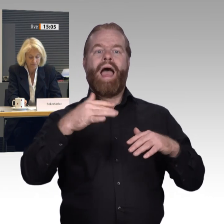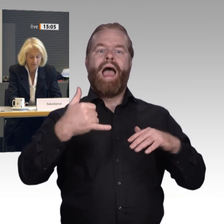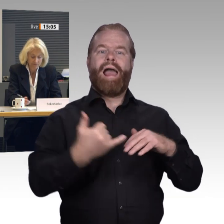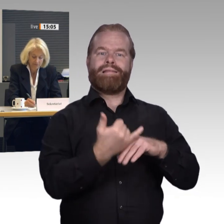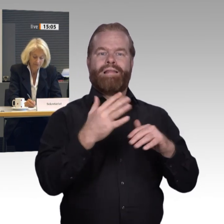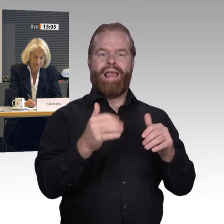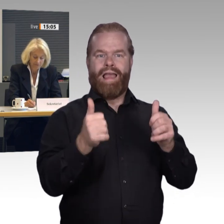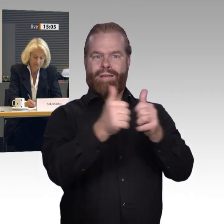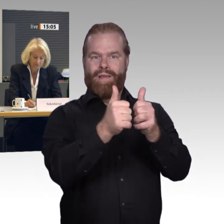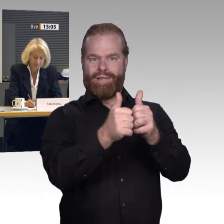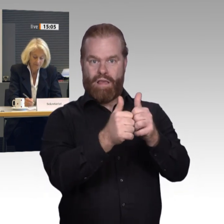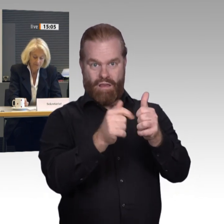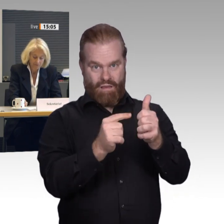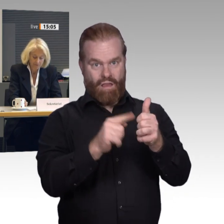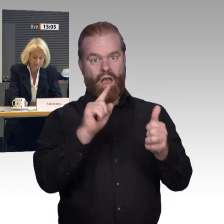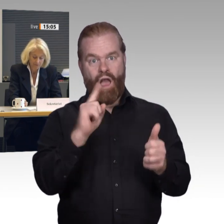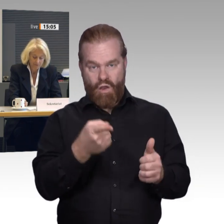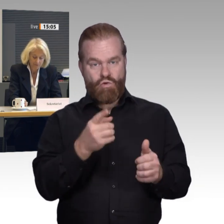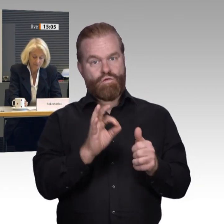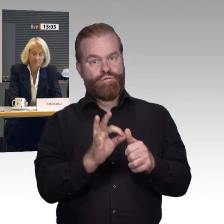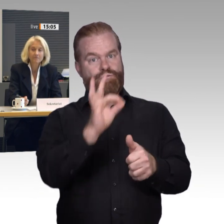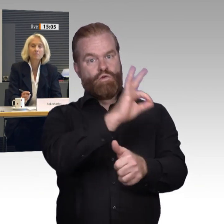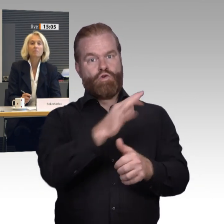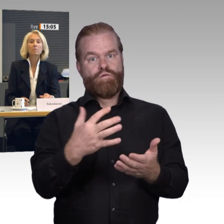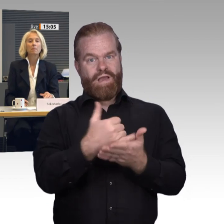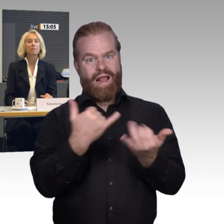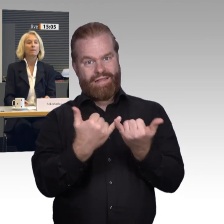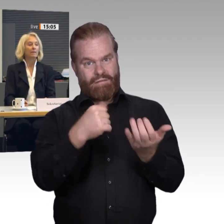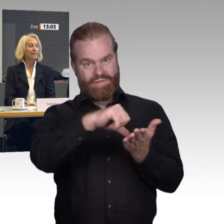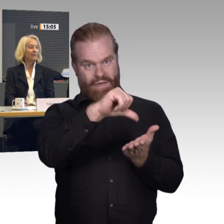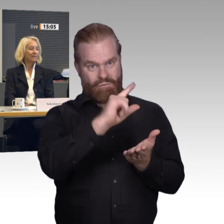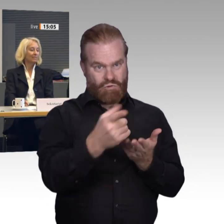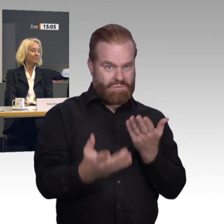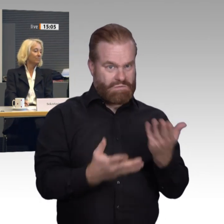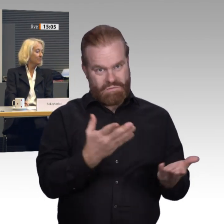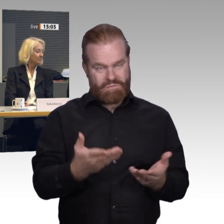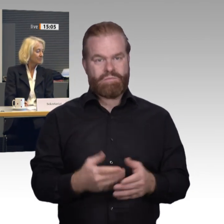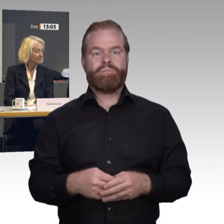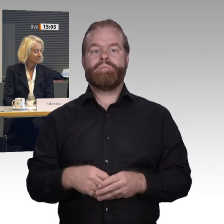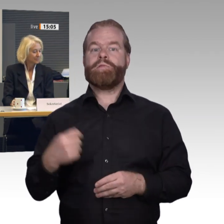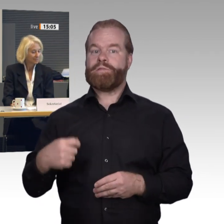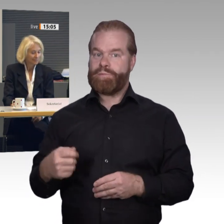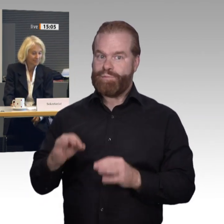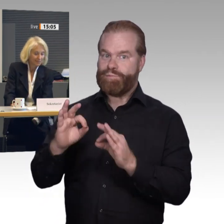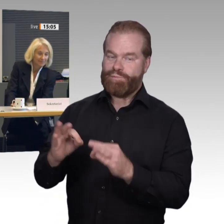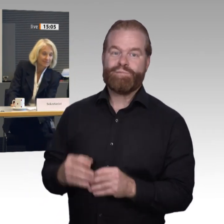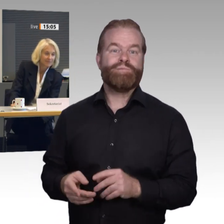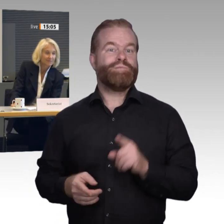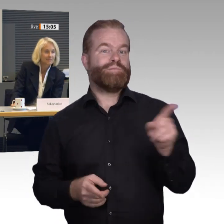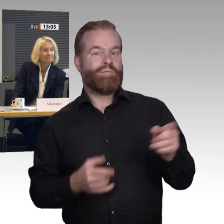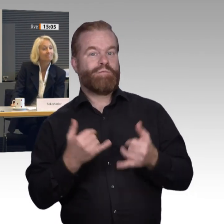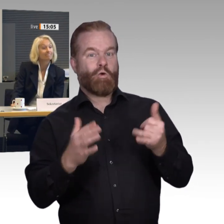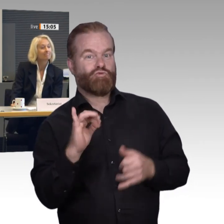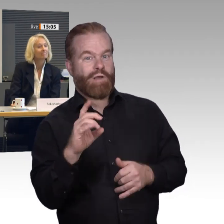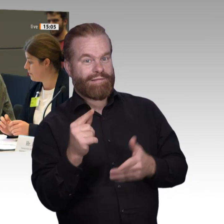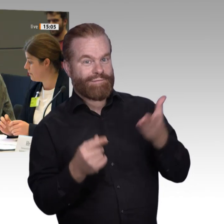Dank für die Frage und die Möglichkeit, es zu erläutern. Vorab möchte ich allerdings noch mal den Hinweis geben, dass die BAGfW diesen Gesetzentwurf ausdrücklich begrüßt.